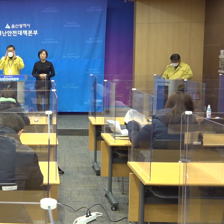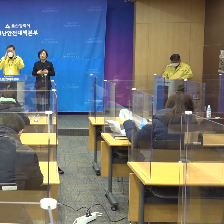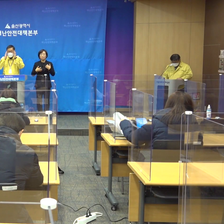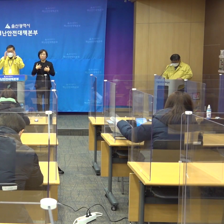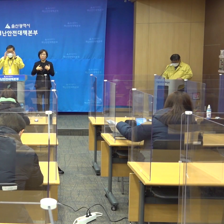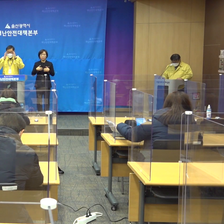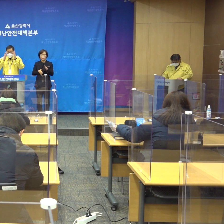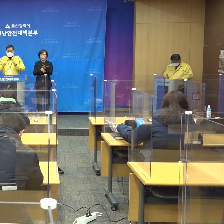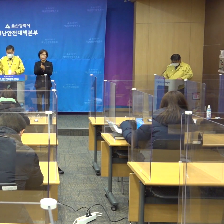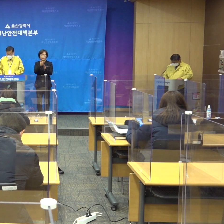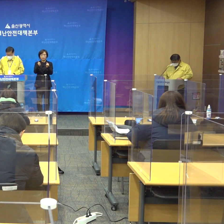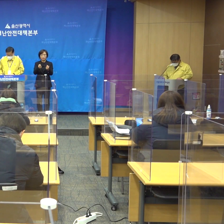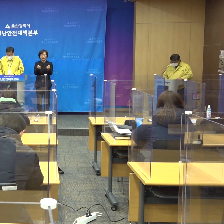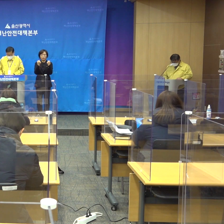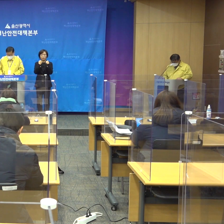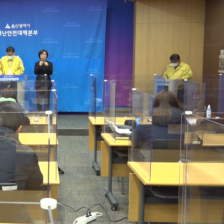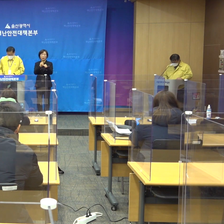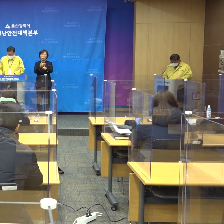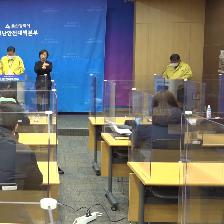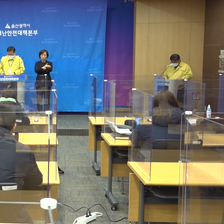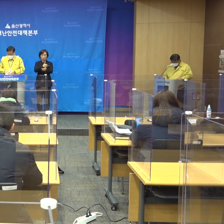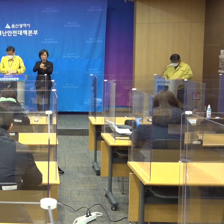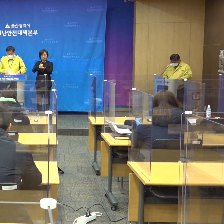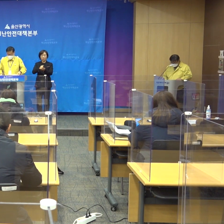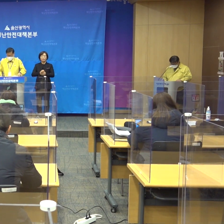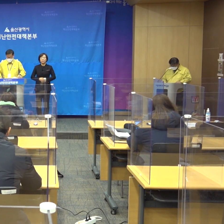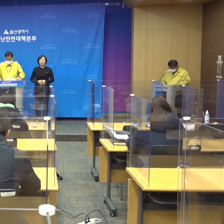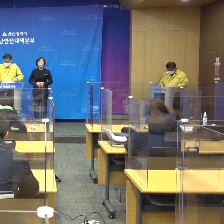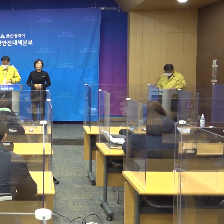반갑습니다. 시민건강과장 유태익입니다.